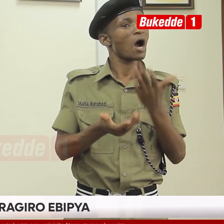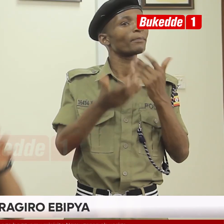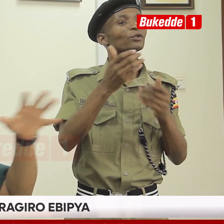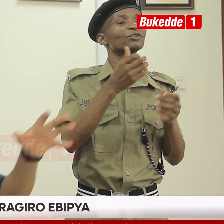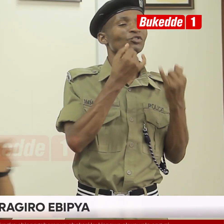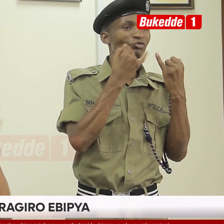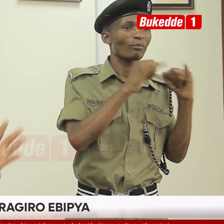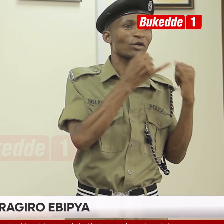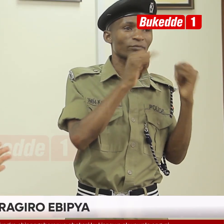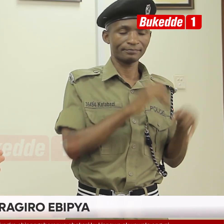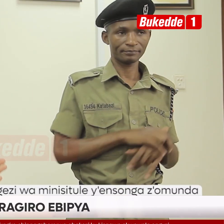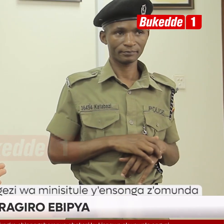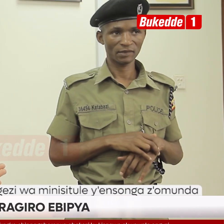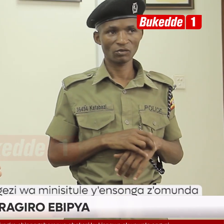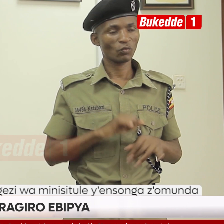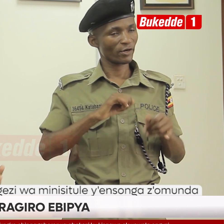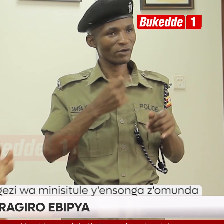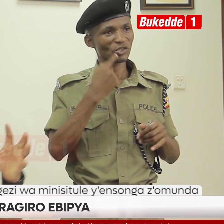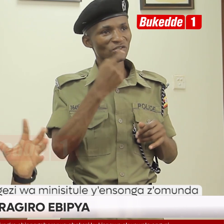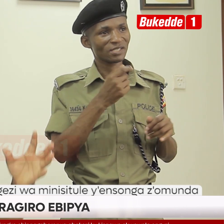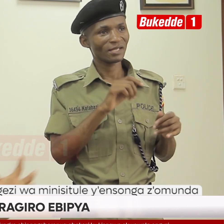So tubadde tukezaako okulaba nti system yaffe